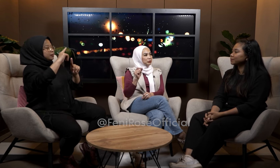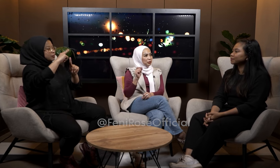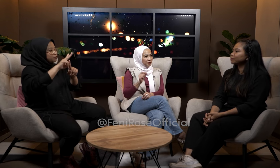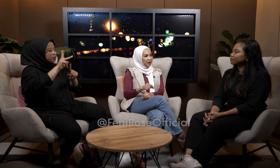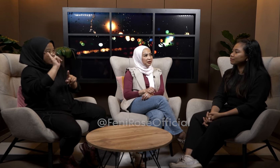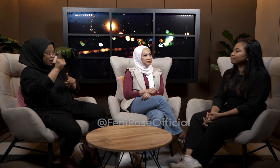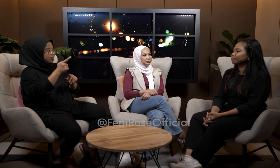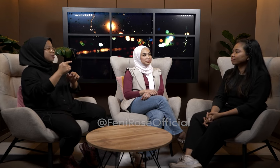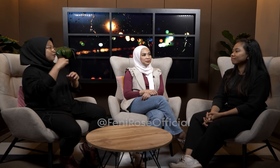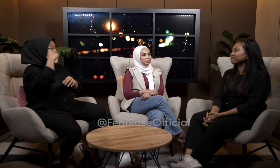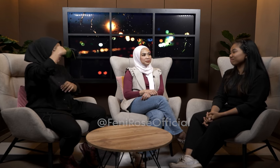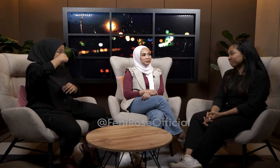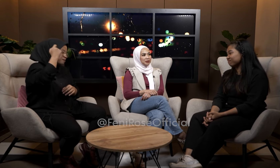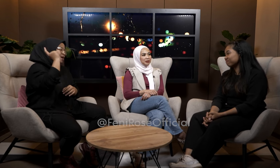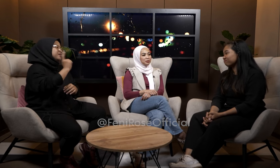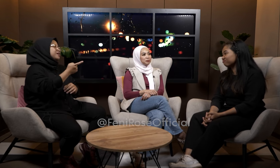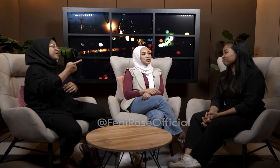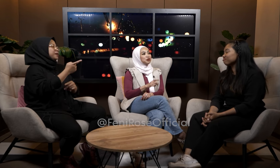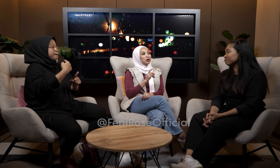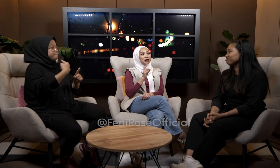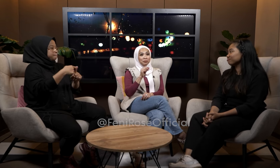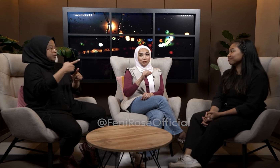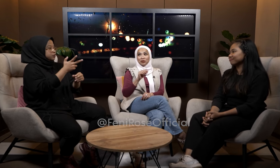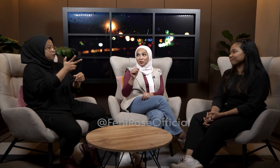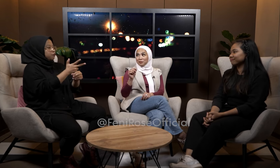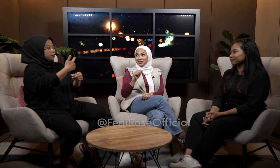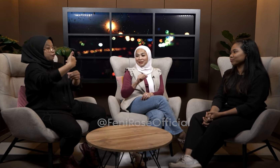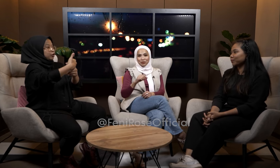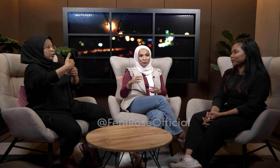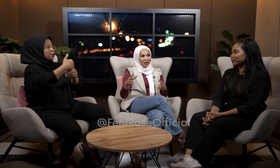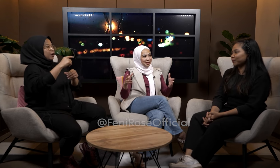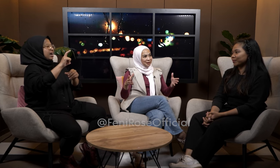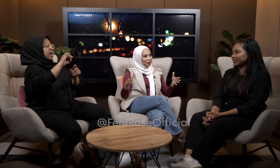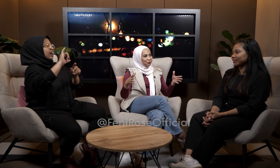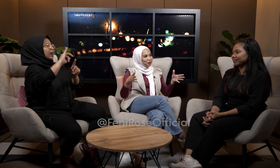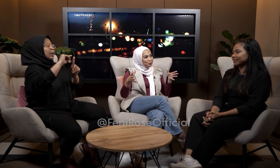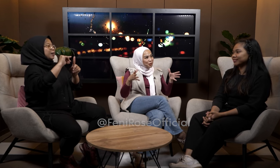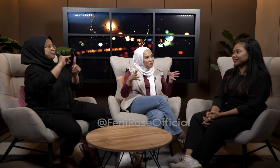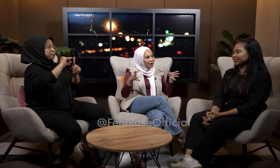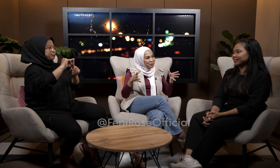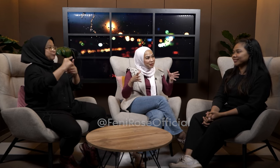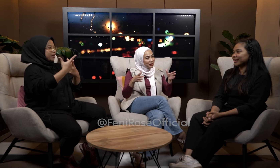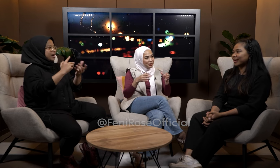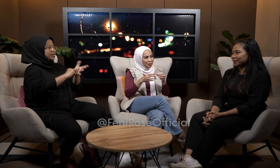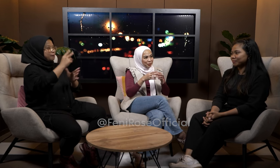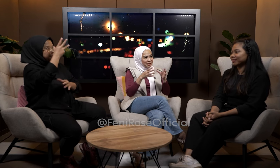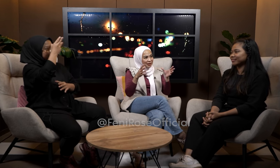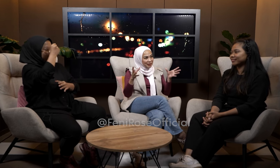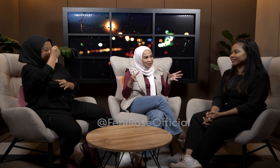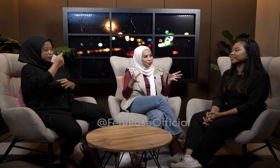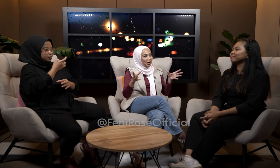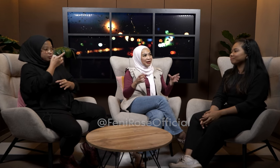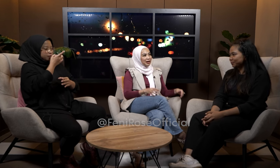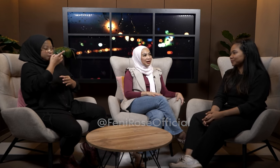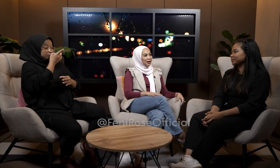untuk film dan video klip mungkin juga bisa ya supaya teman tuli juga bisa memahami nih pesan dari sebuah karya